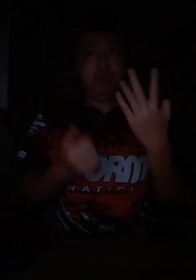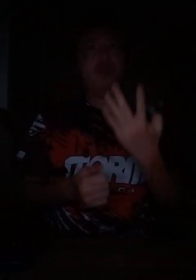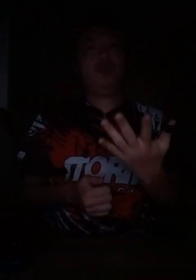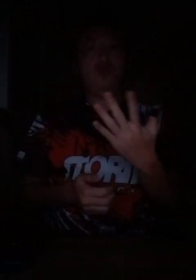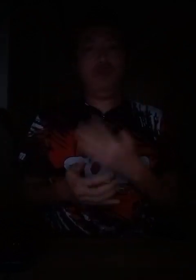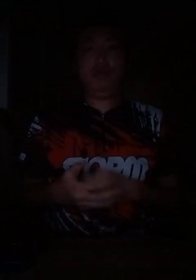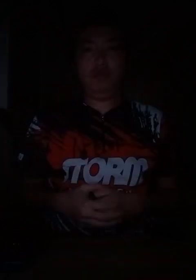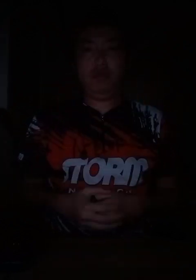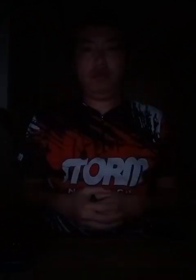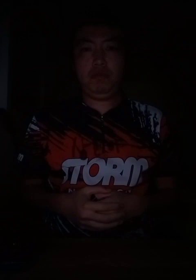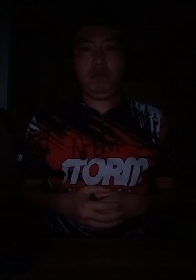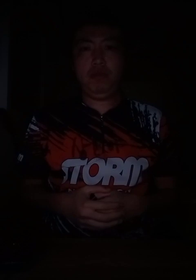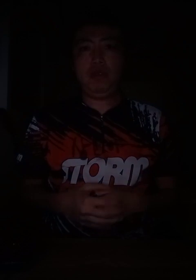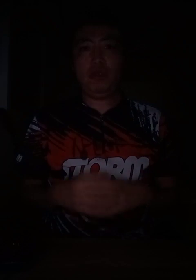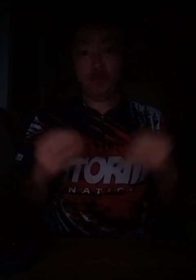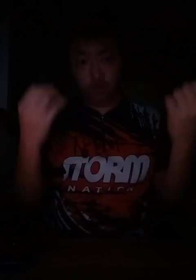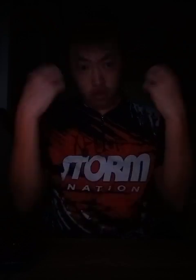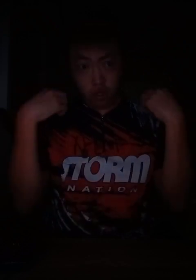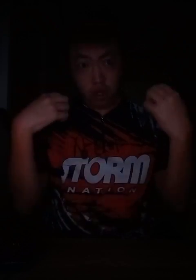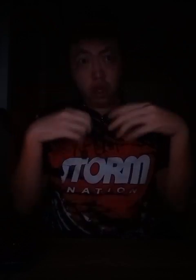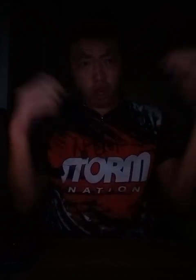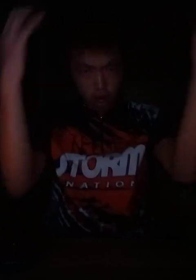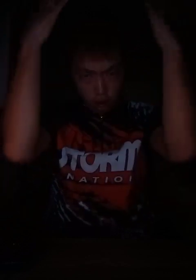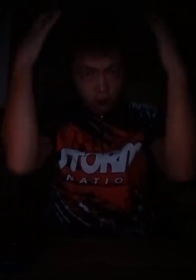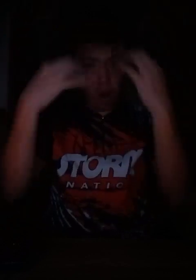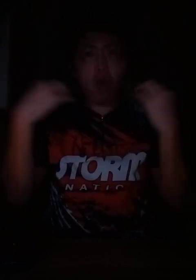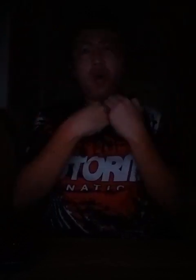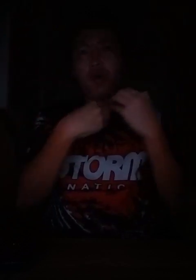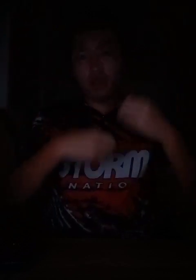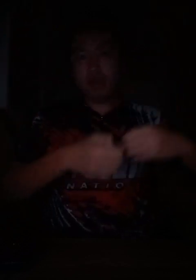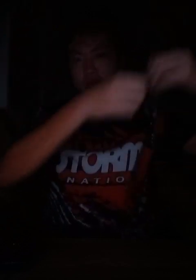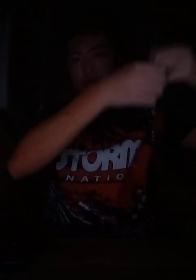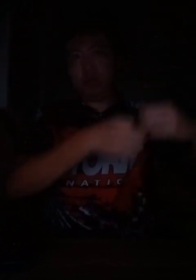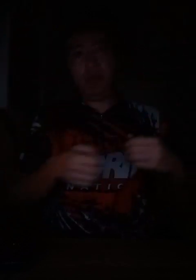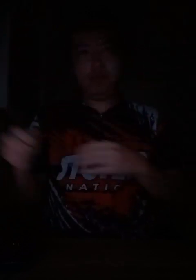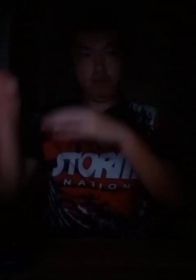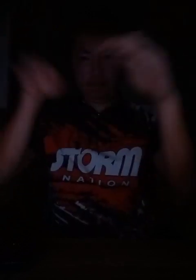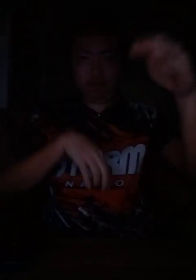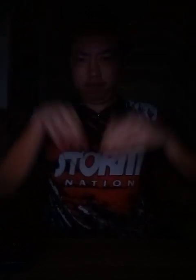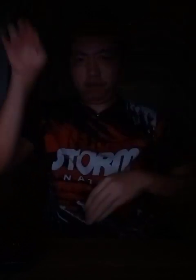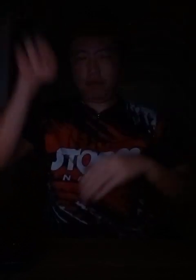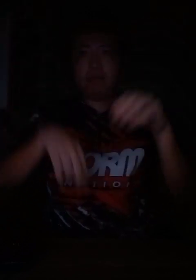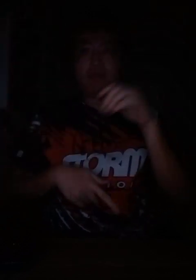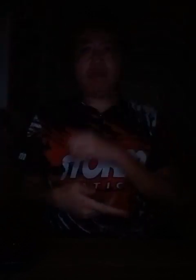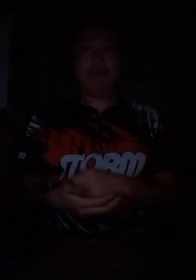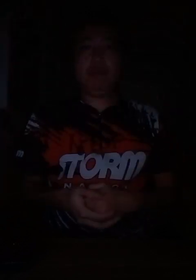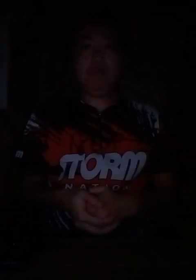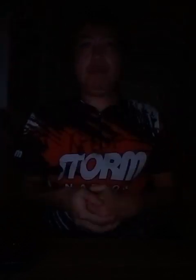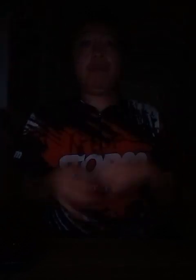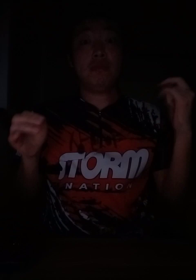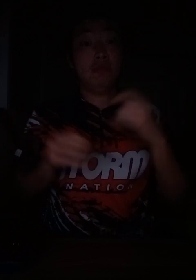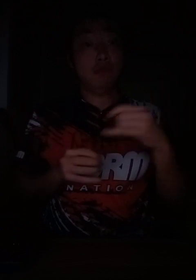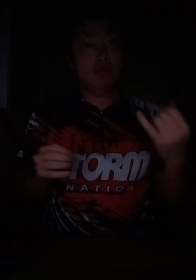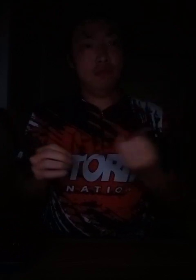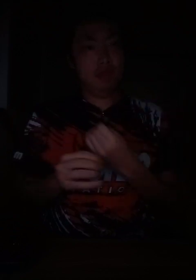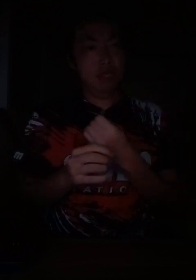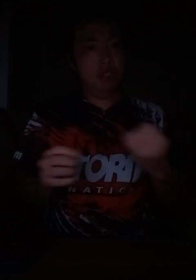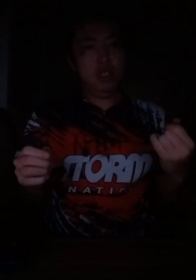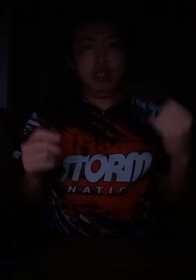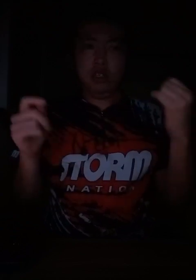50분쯤. 구조대원들이 막 헬멧 쓰고 막 장비 들고 막 올라갔다 내려갔다 하고 그것에 싣고 들어간 것 같더라고요.